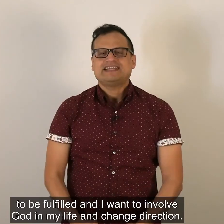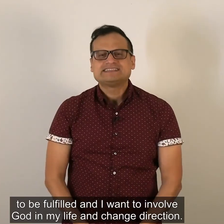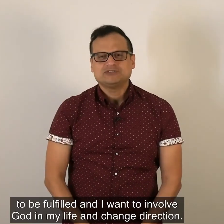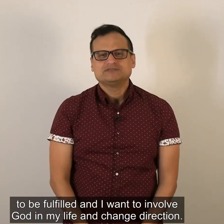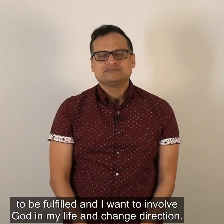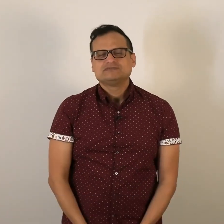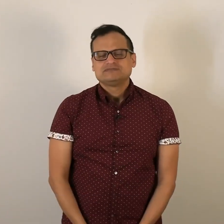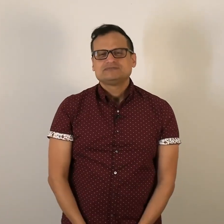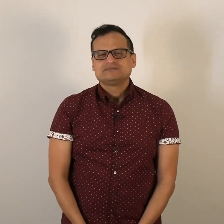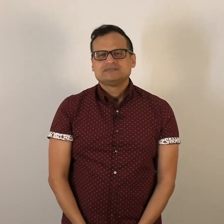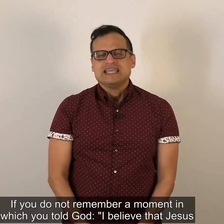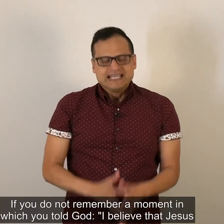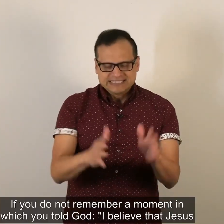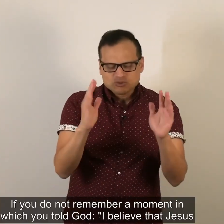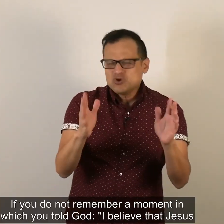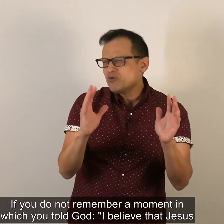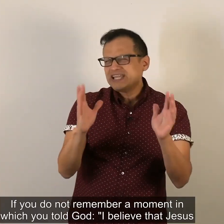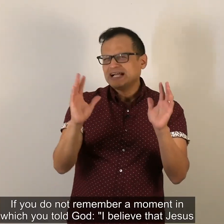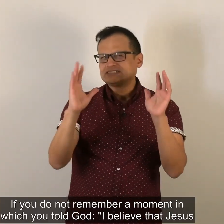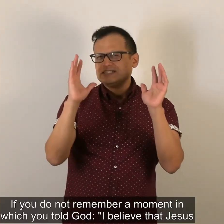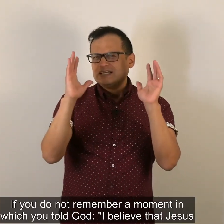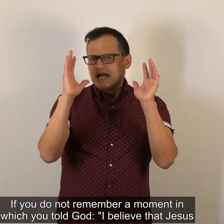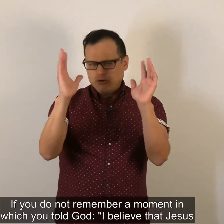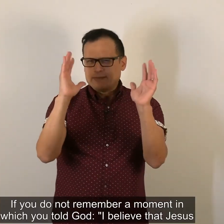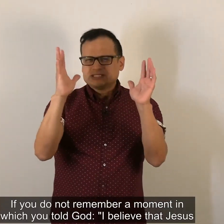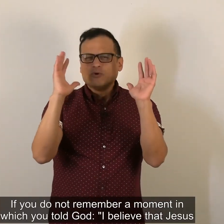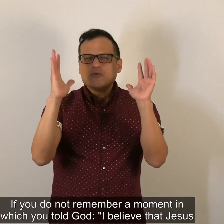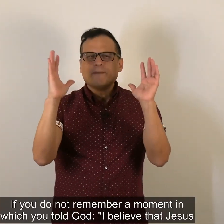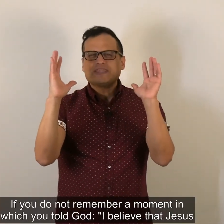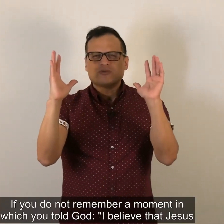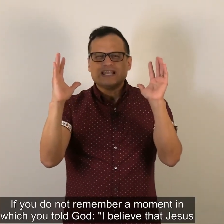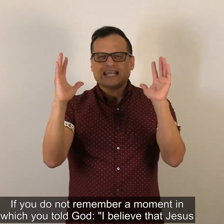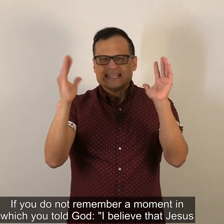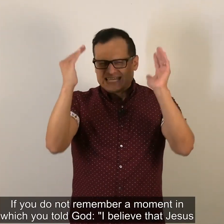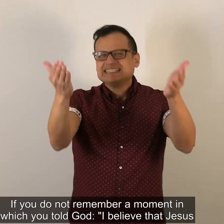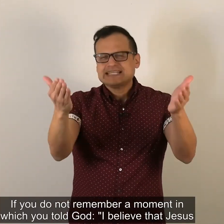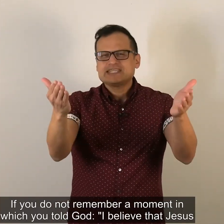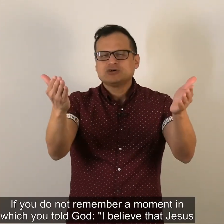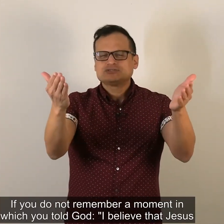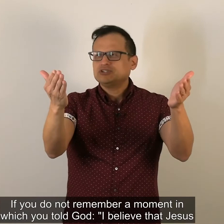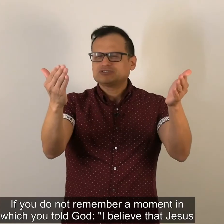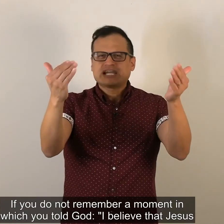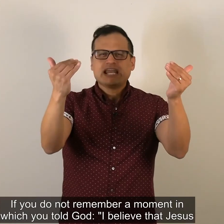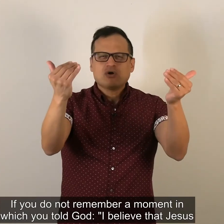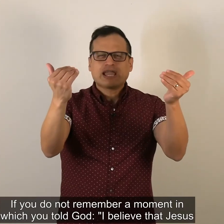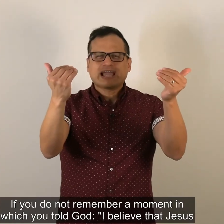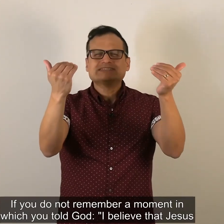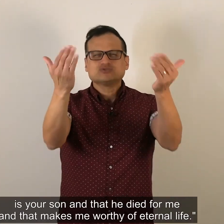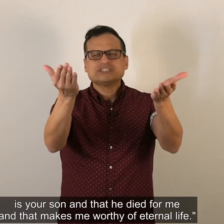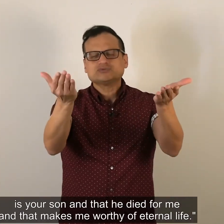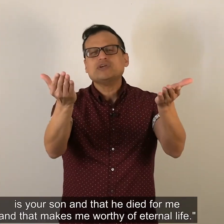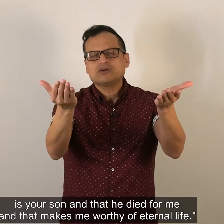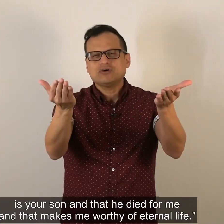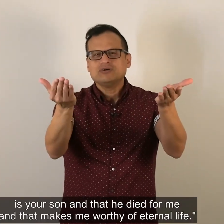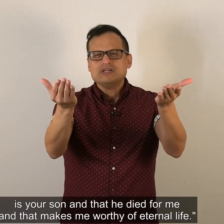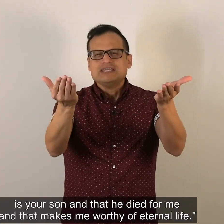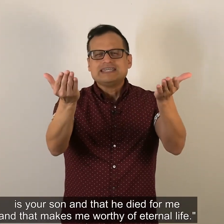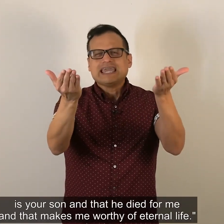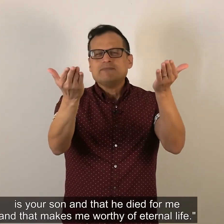dirección. Y si tú no ubicas ahora mismo un momento en el que le dijiste a Dios, Dios, creo que Jesús es tu hijo y que Él murió